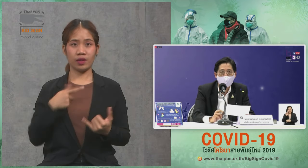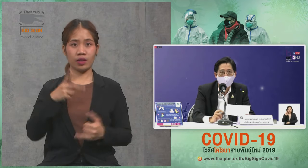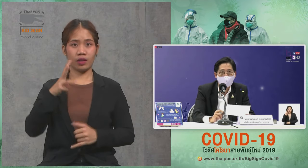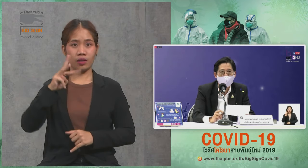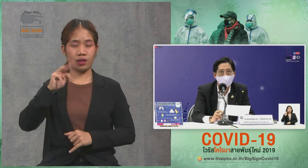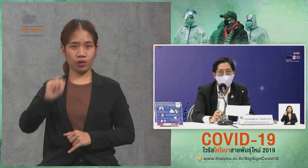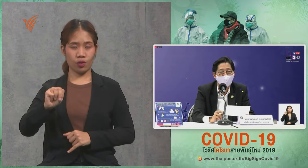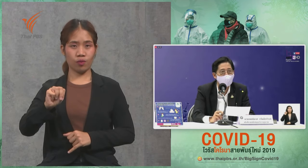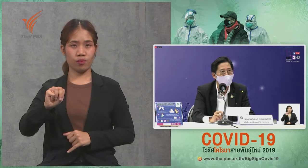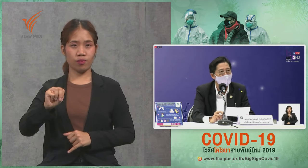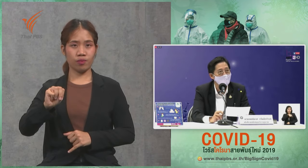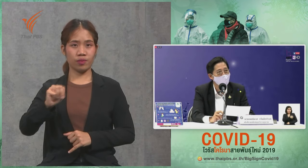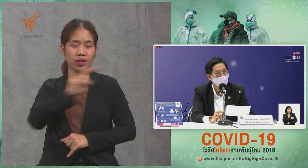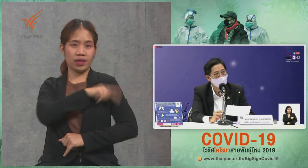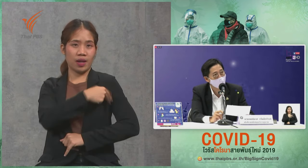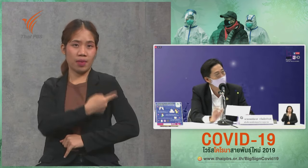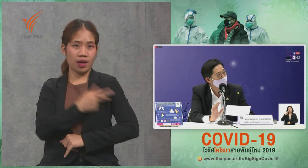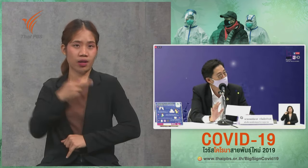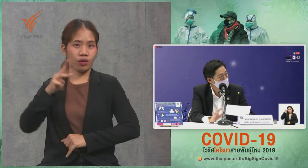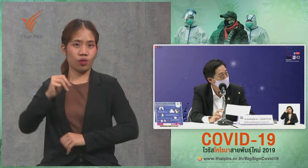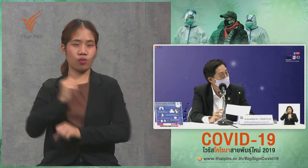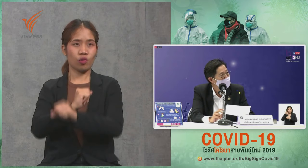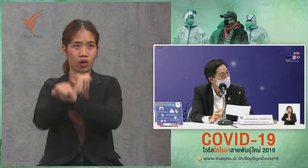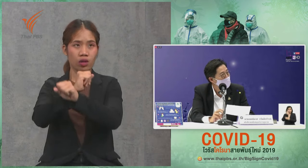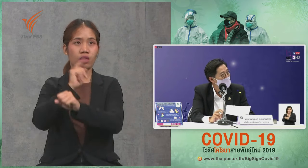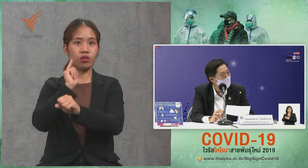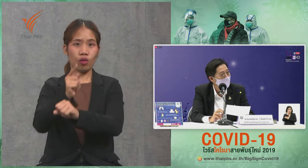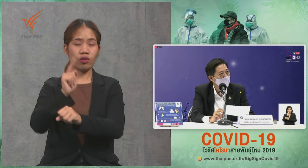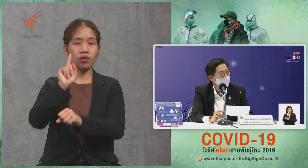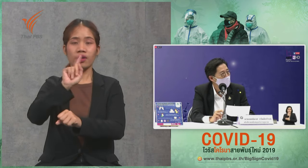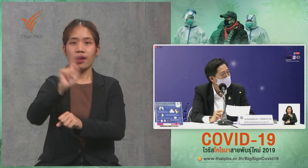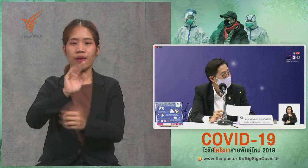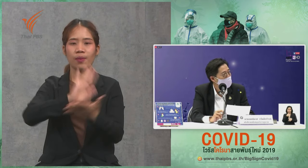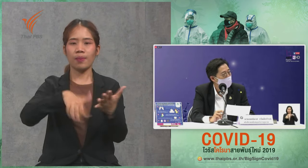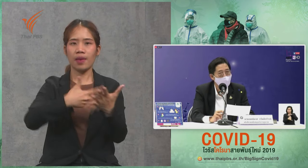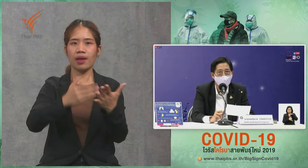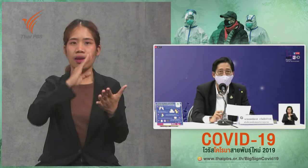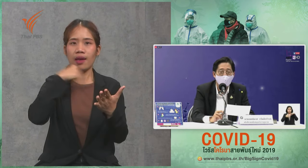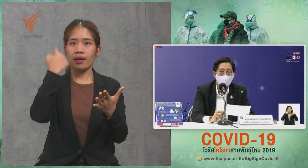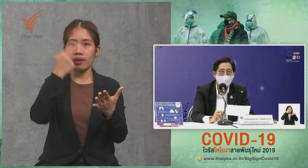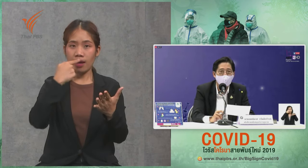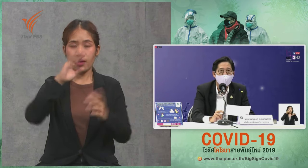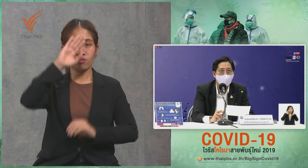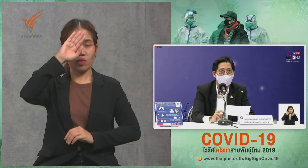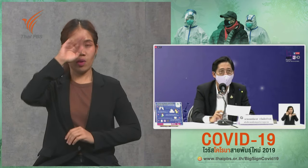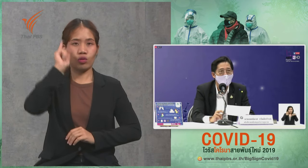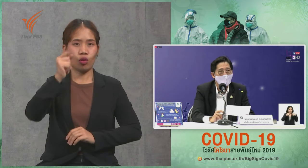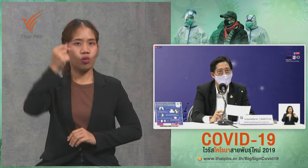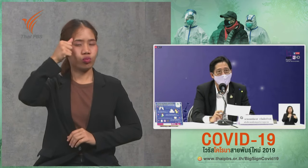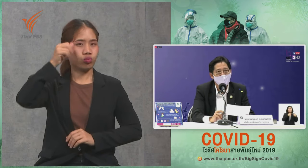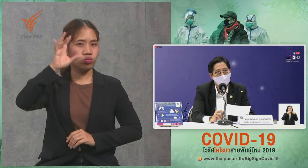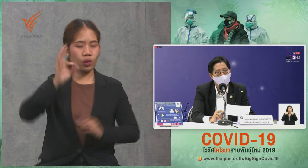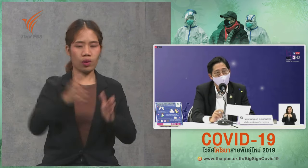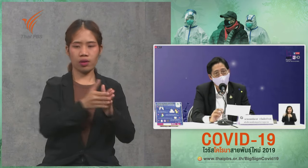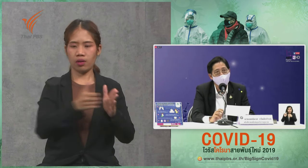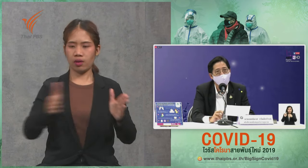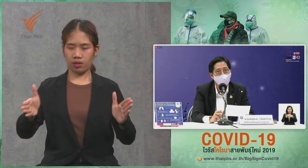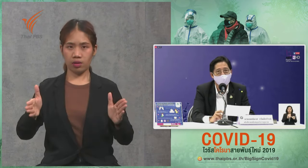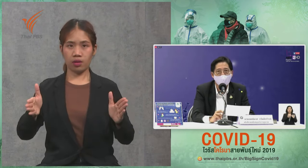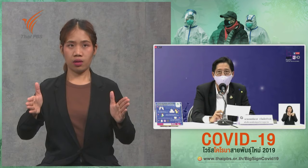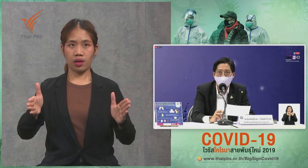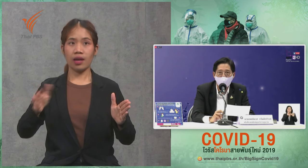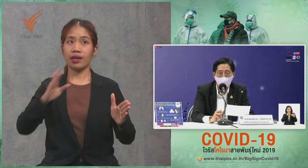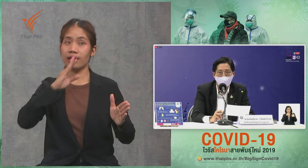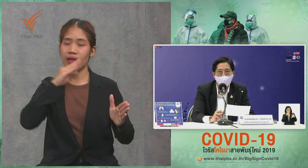กับกรมควบคุมโรคก็คือว่าจะต้องอยู่ในโรงพยาบาล7วันและหลังจาก7วันเนี่ยจะย้ายไปที่ถ้าคง